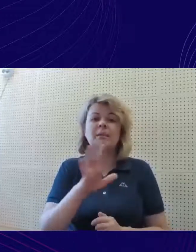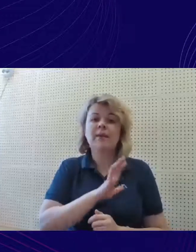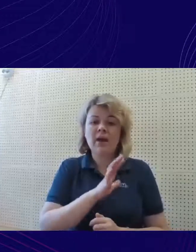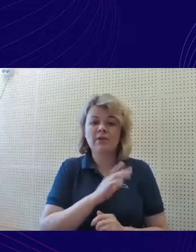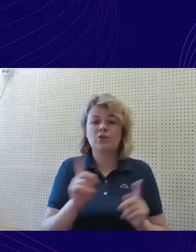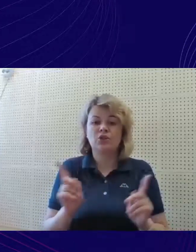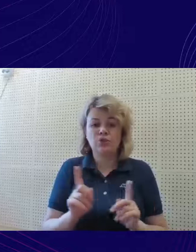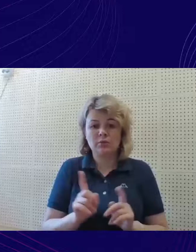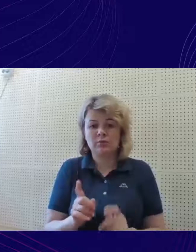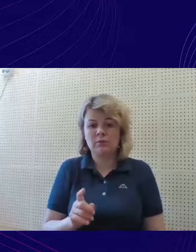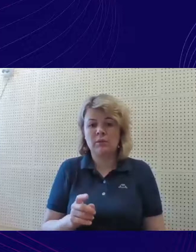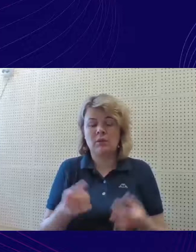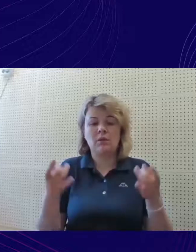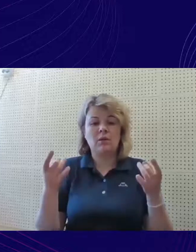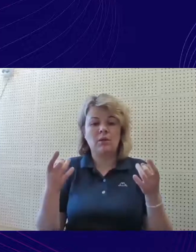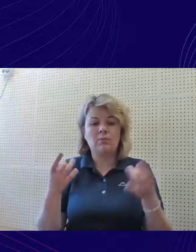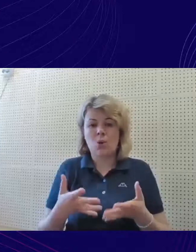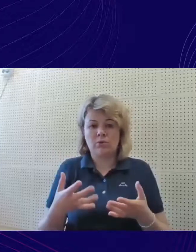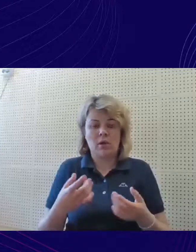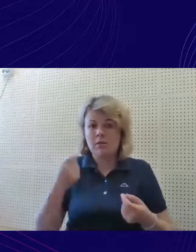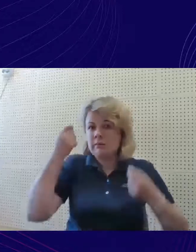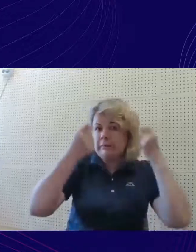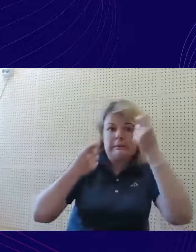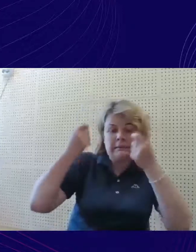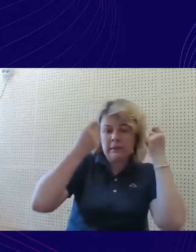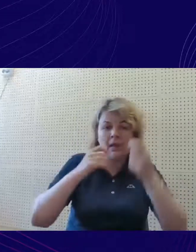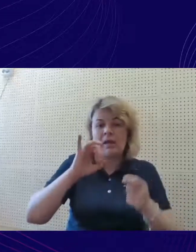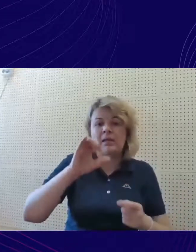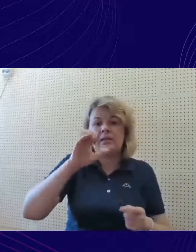что просто истерика у